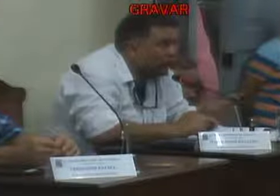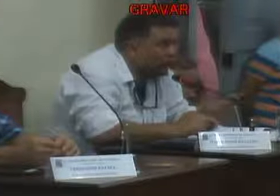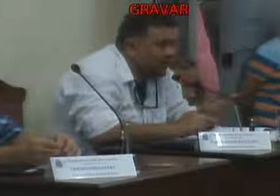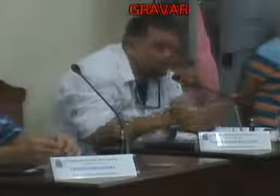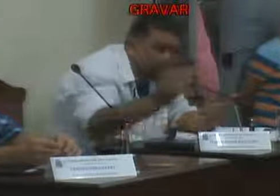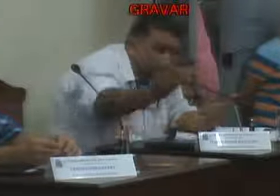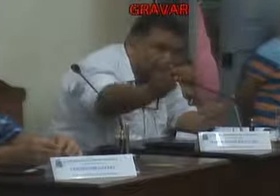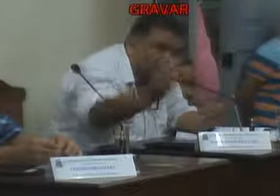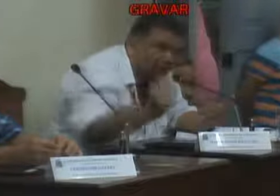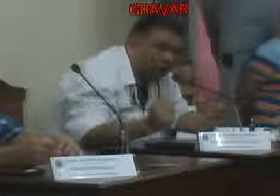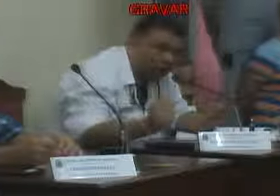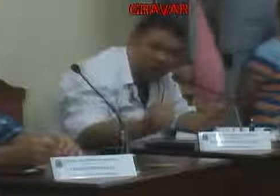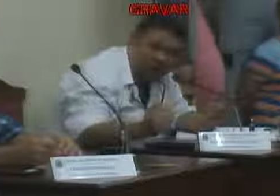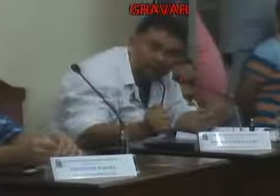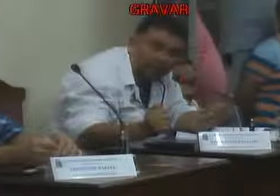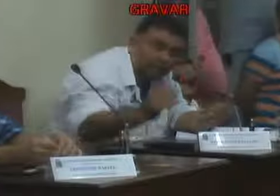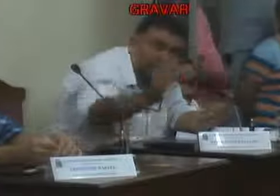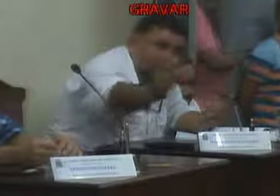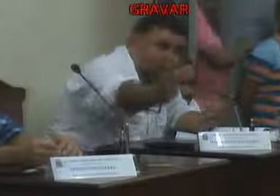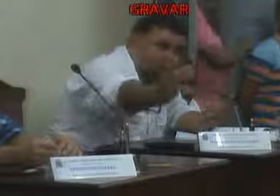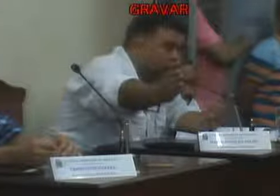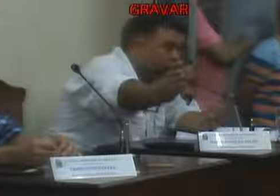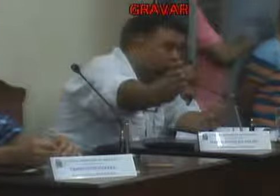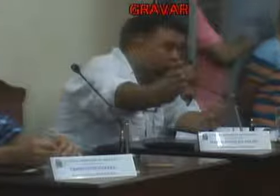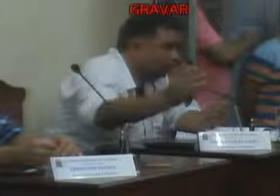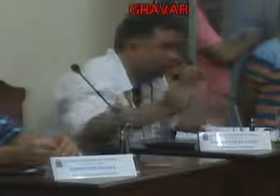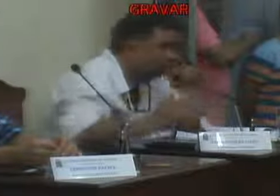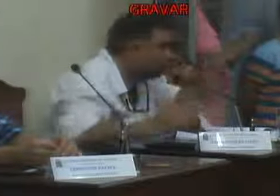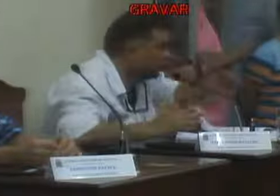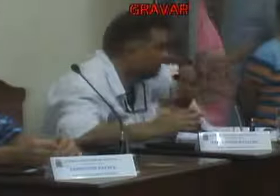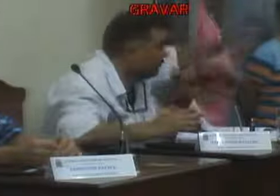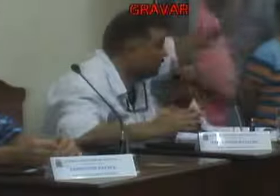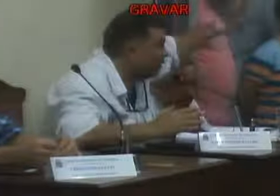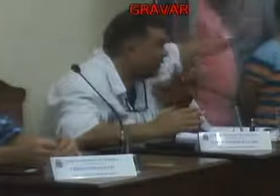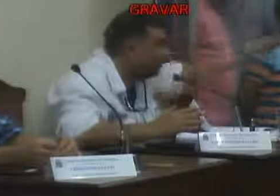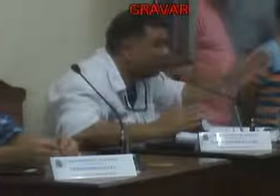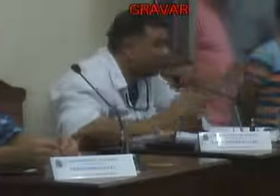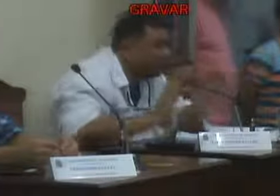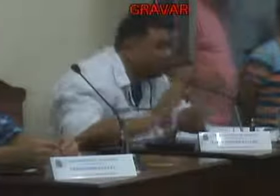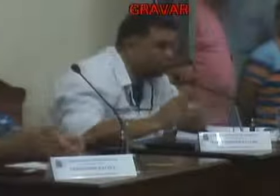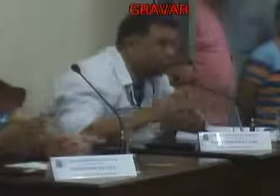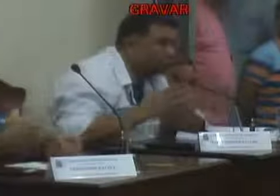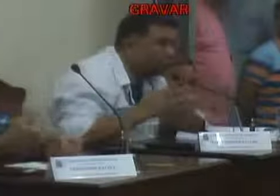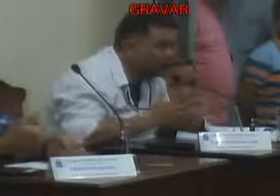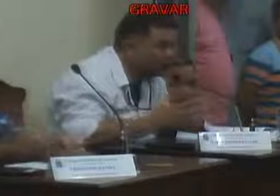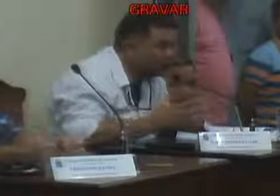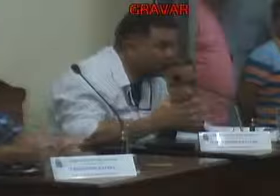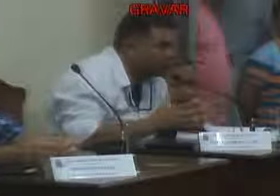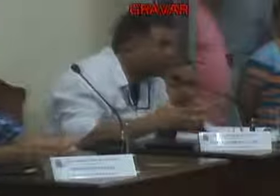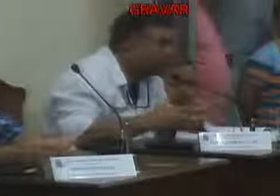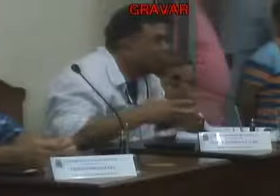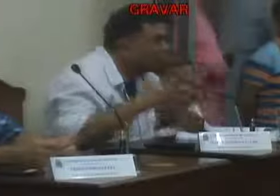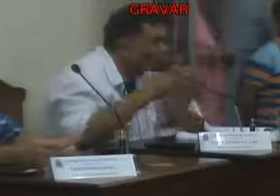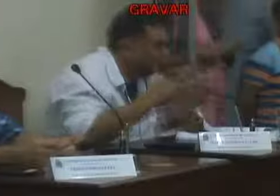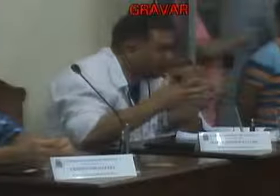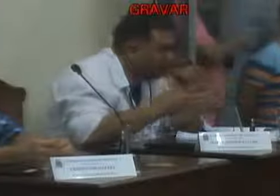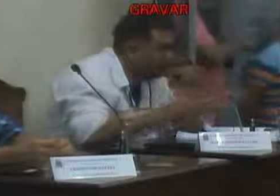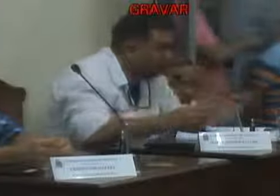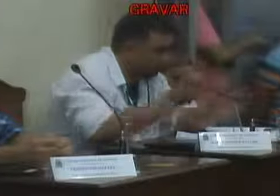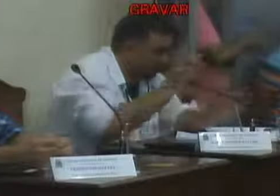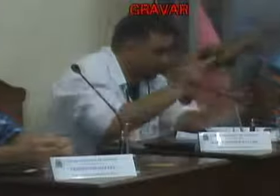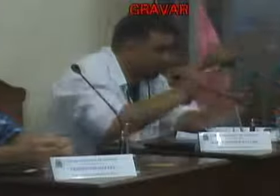da avaliação do fiscal. A Glória avaliou de um jeito, o fiscal que foi a Parapeúna avaliou de outro. Então, tem um critério subjetivo. Outra